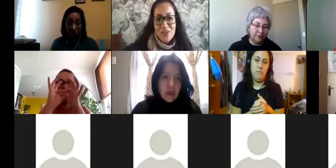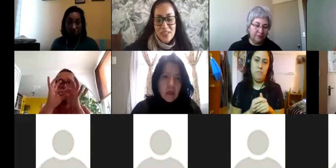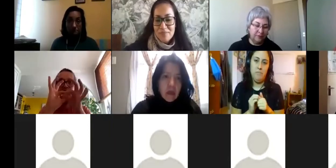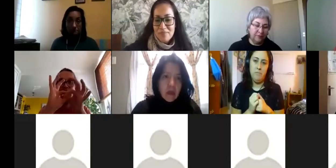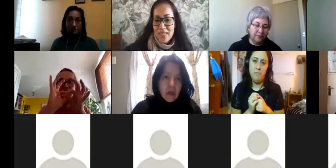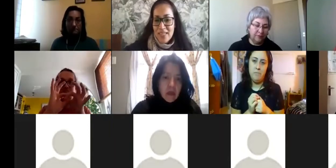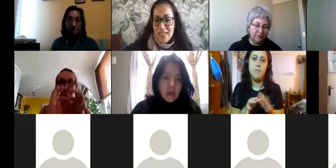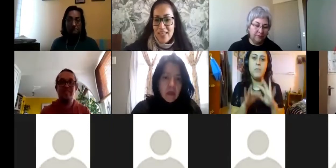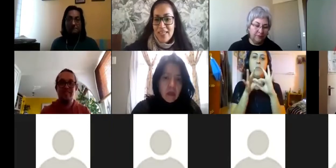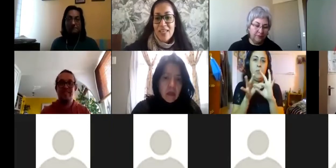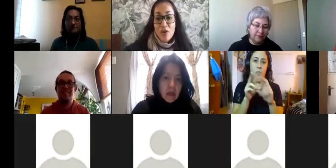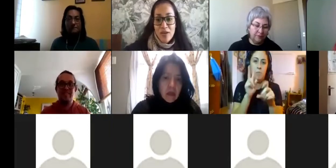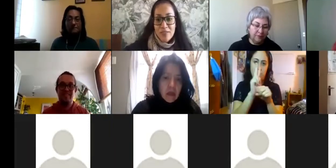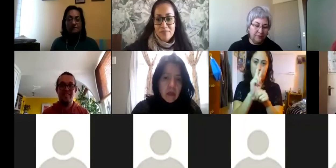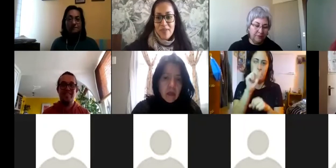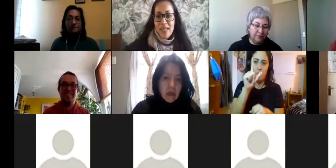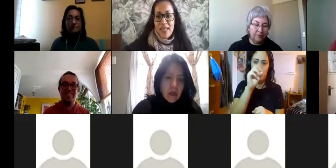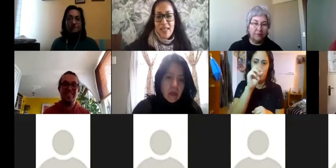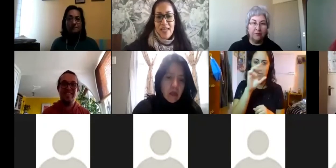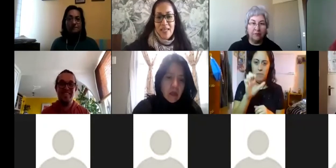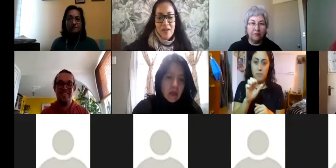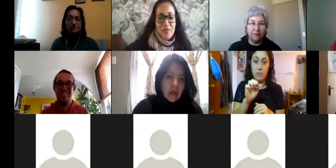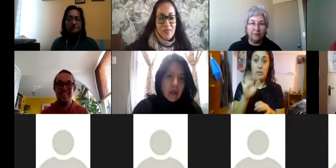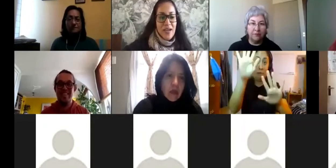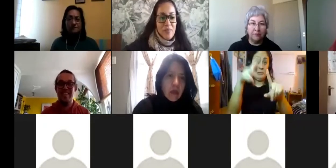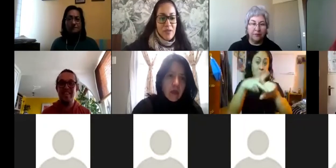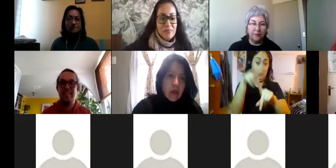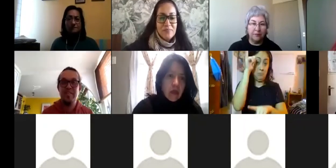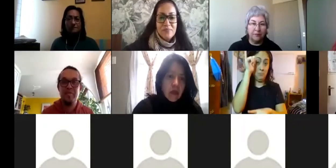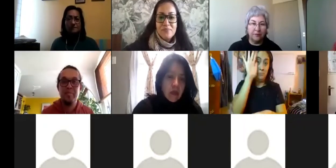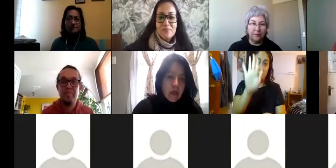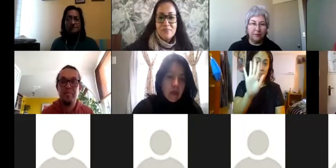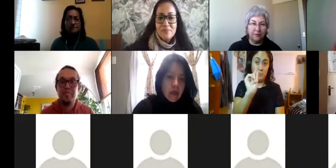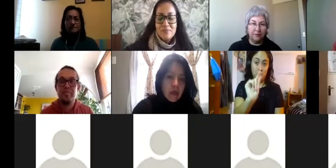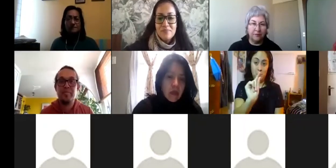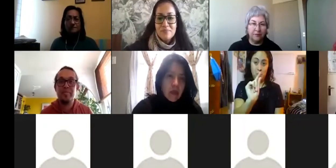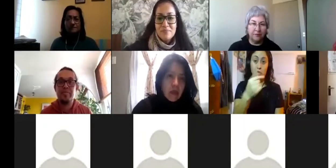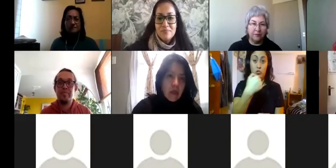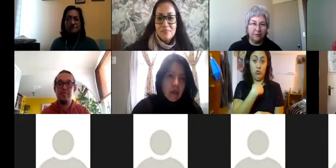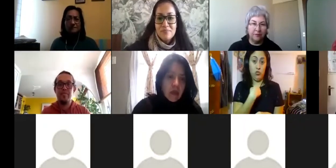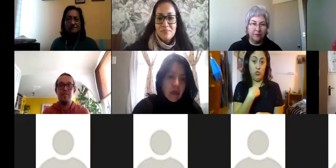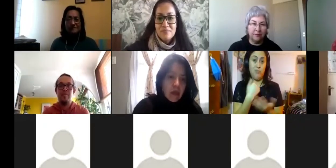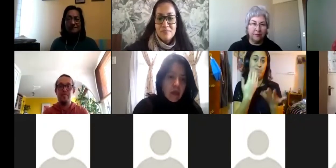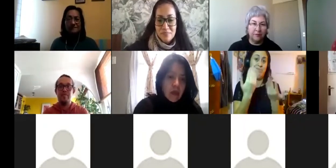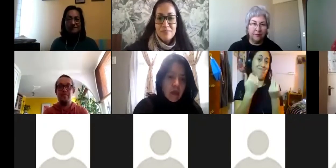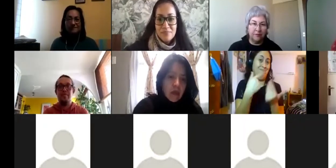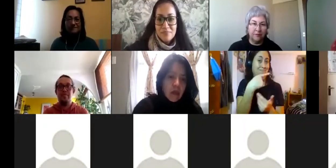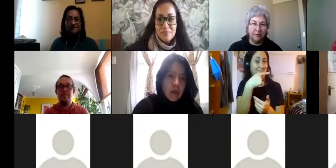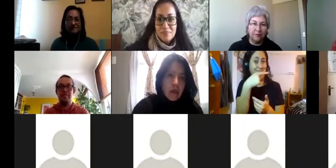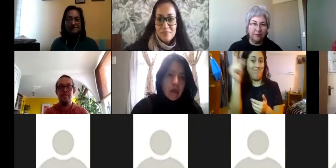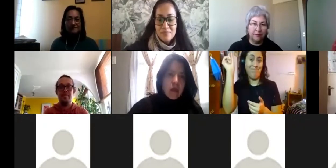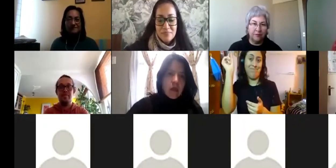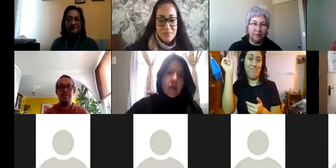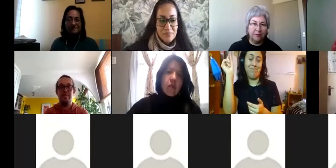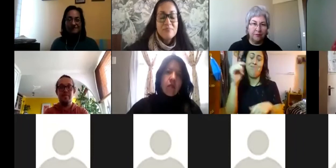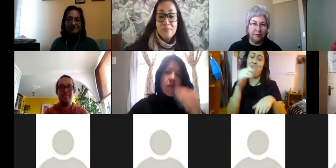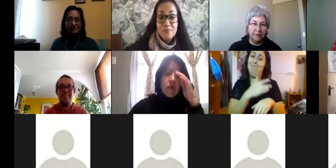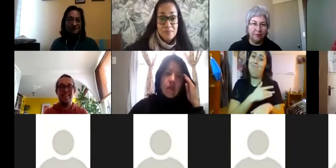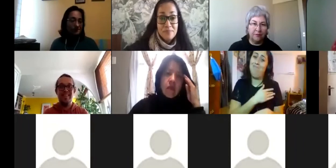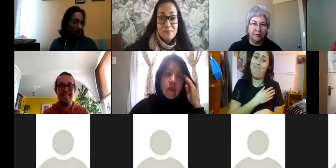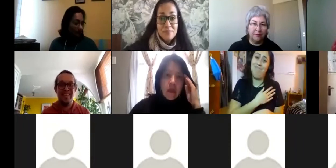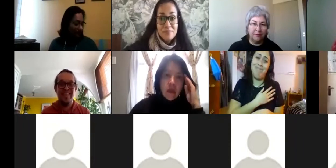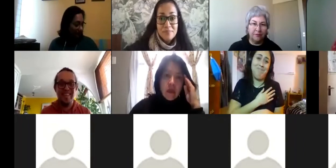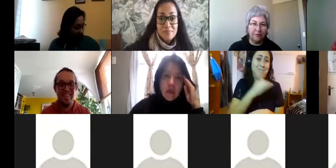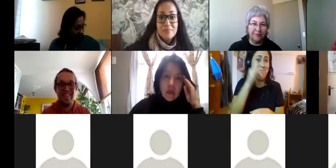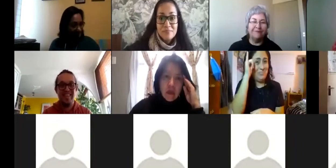Gracias, Lore. Nicole. Espera, un momento, Karen. Yo tengo que retirarme, lo lamento, tengo que ir